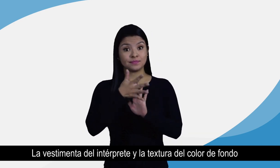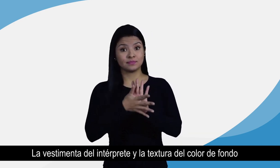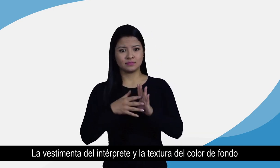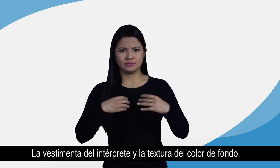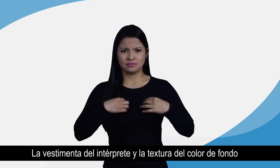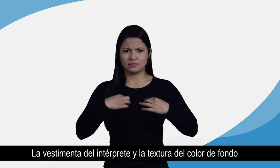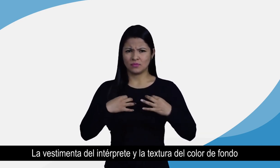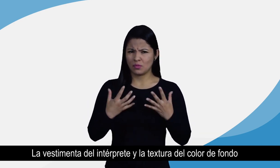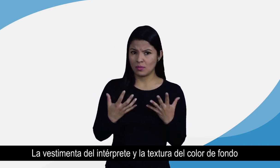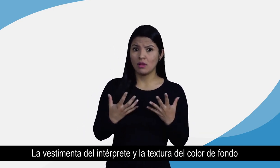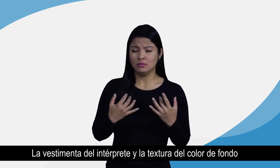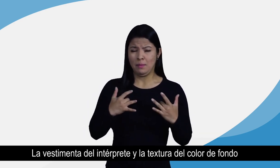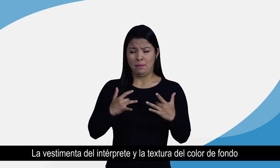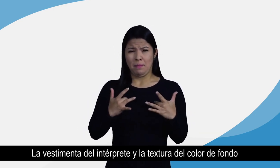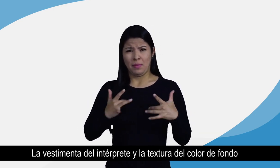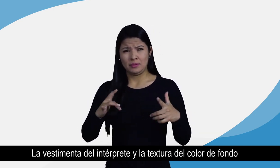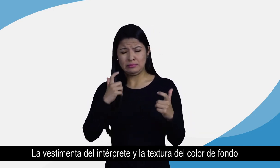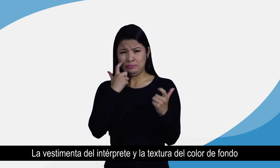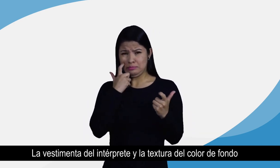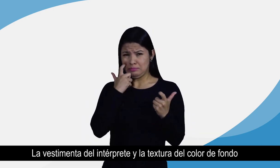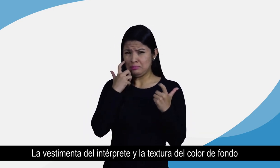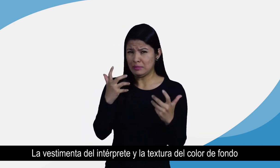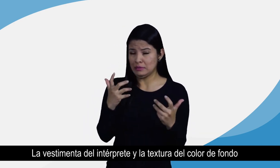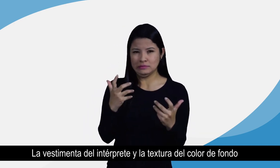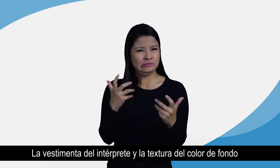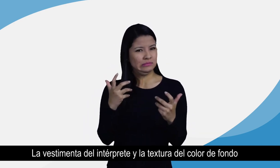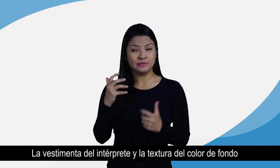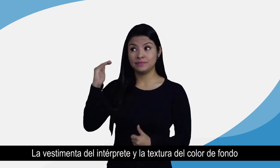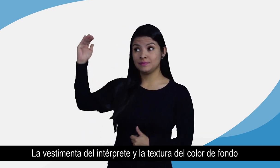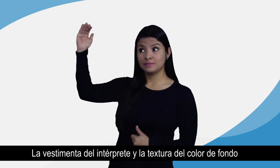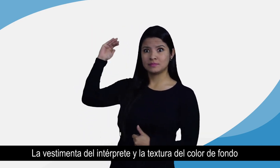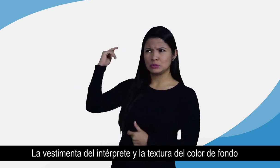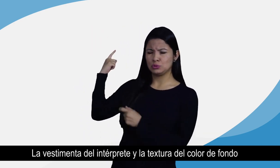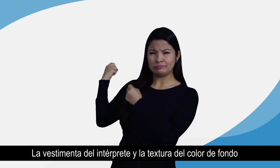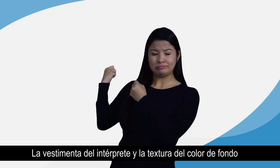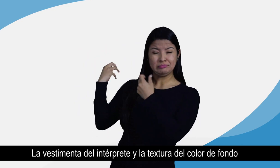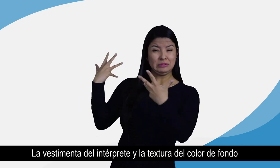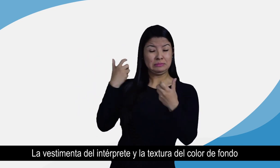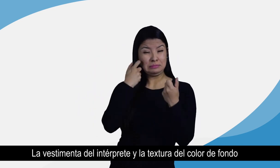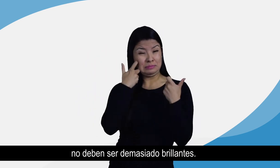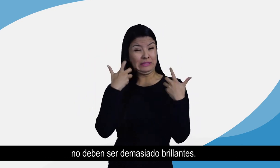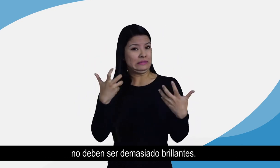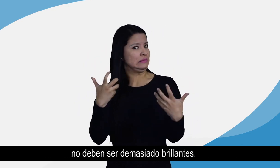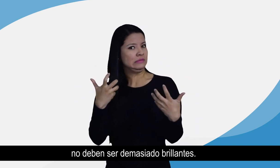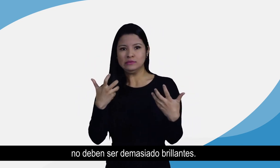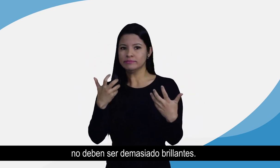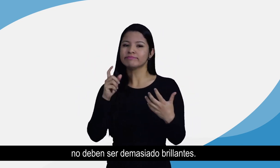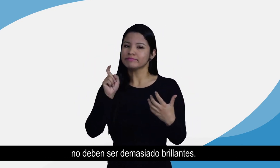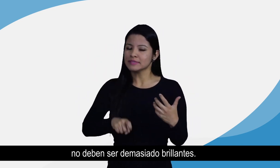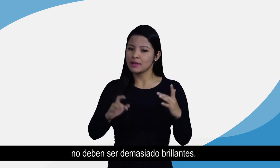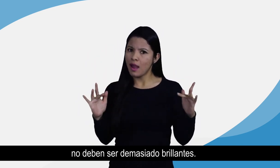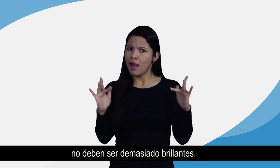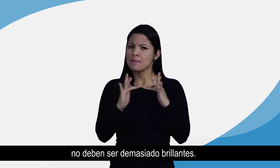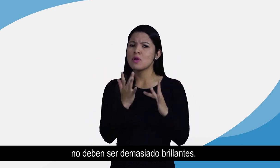La vestimenta del intérprete y la textura del color de fondo no deben ser demasiado brillantes.